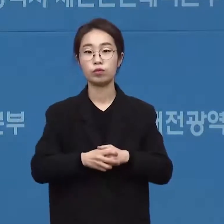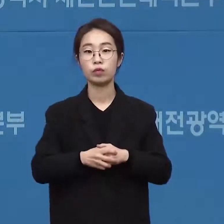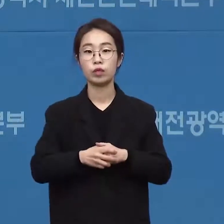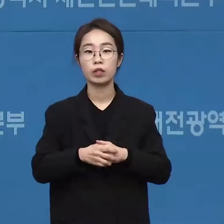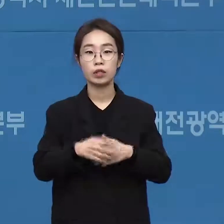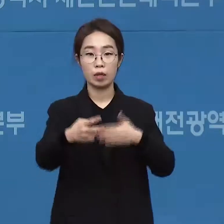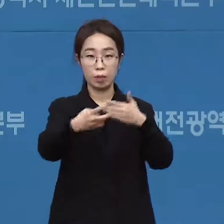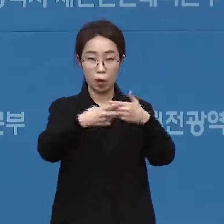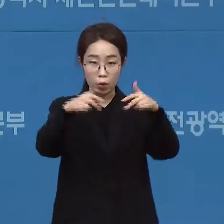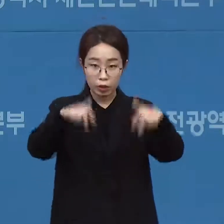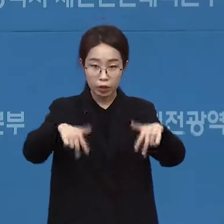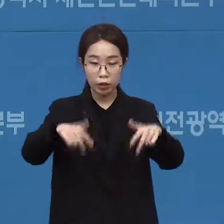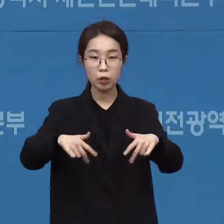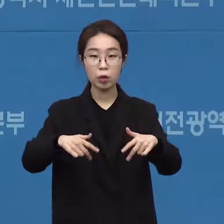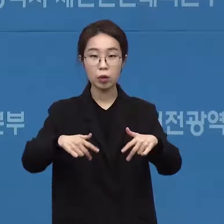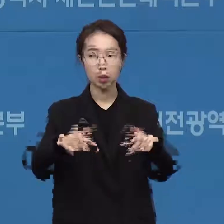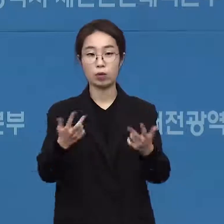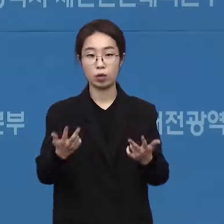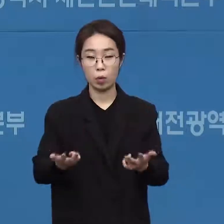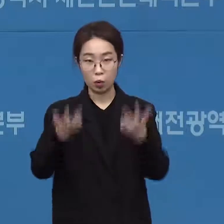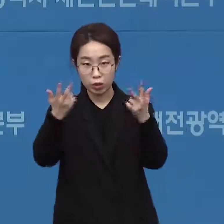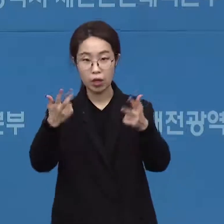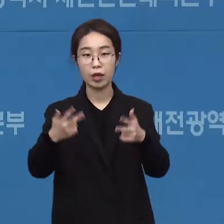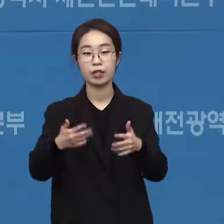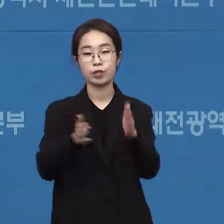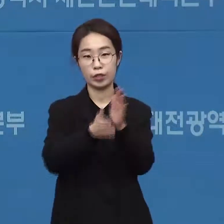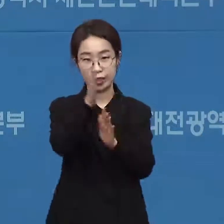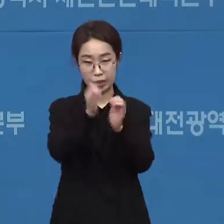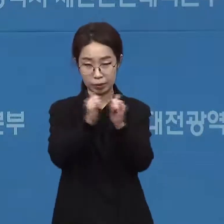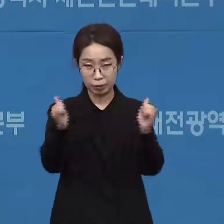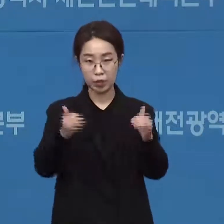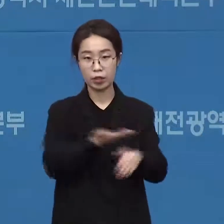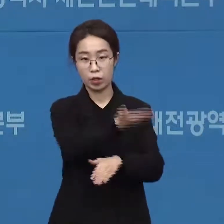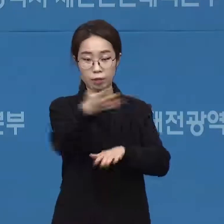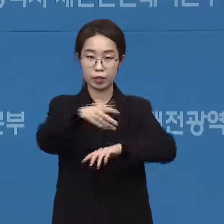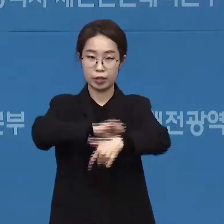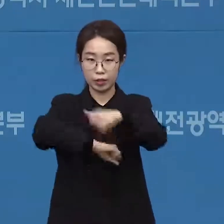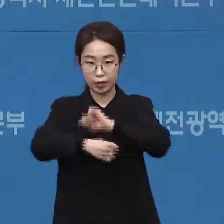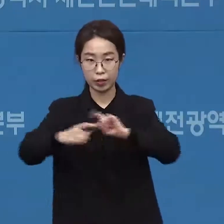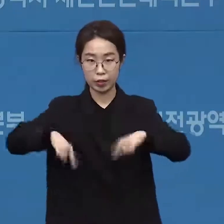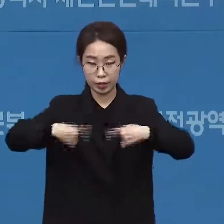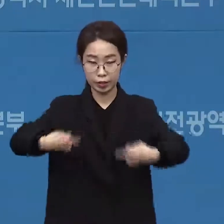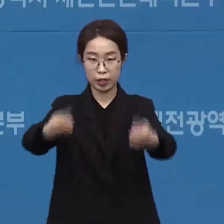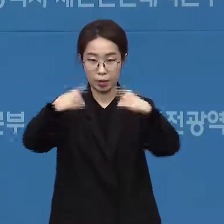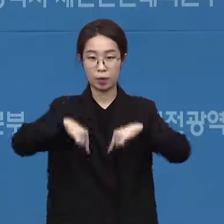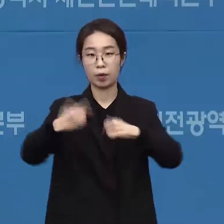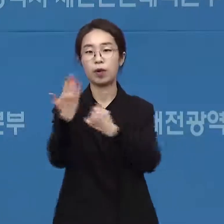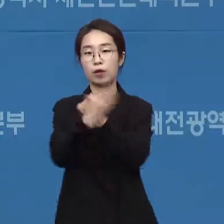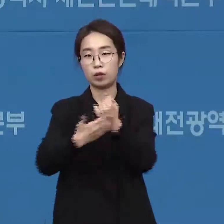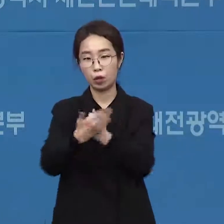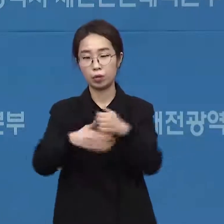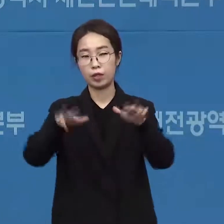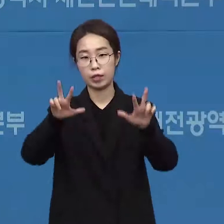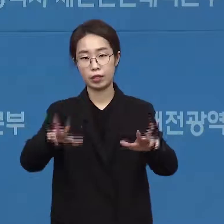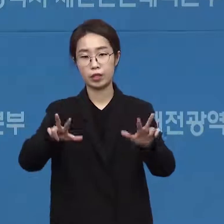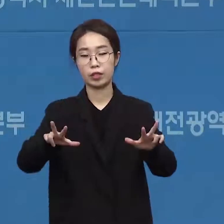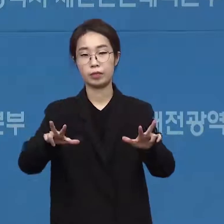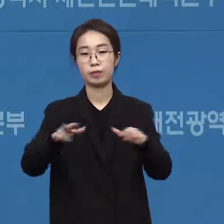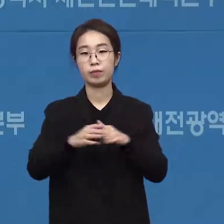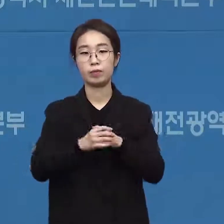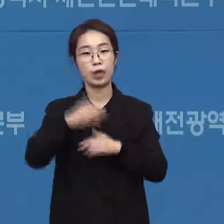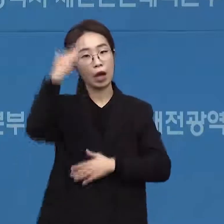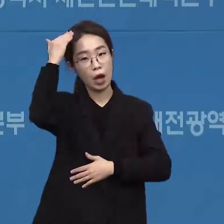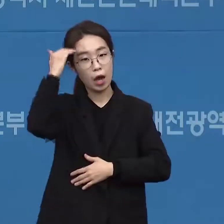의료진과 공직자의 헌신, 시민 여러분들의 민주적이고 자발적인 참여로 우리 시를 비롯한